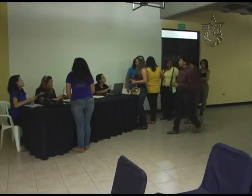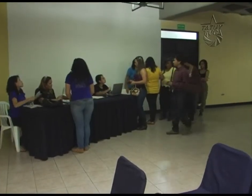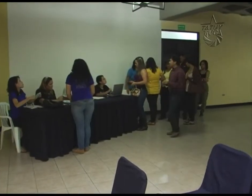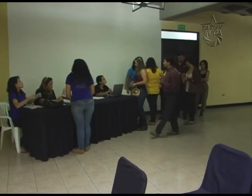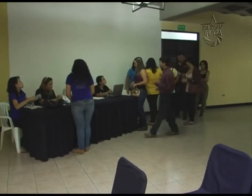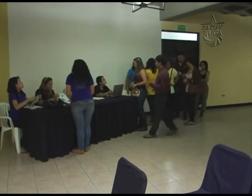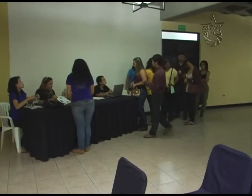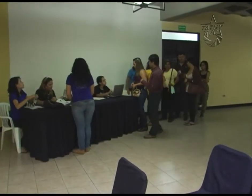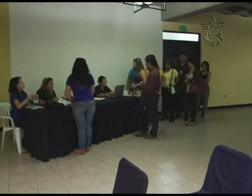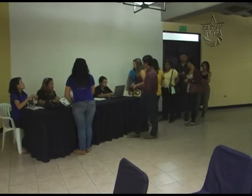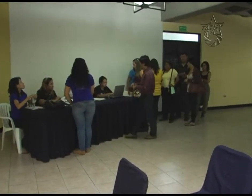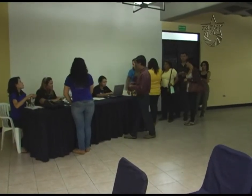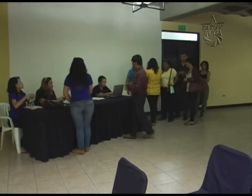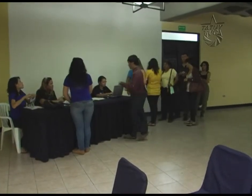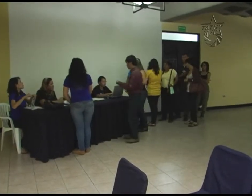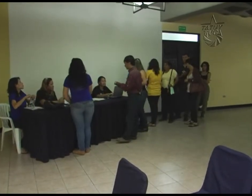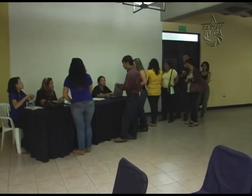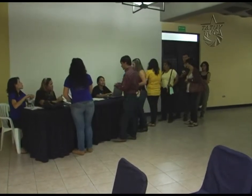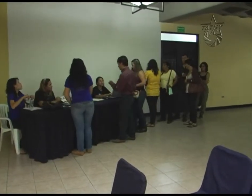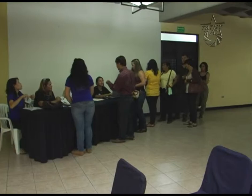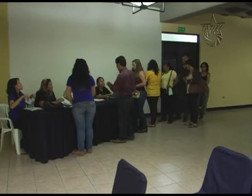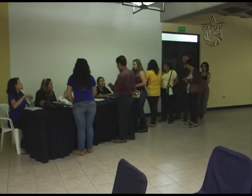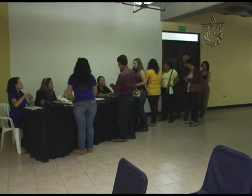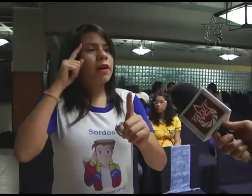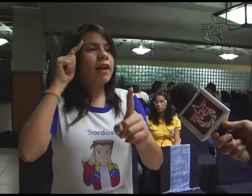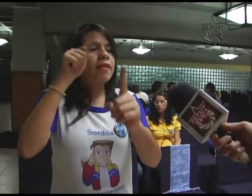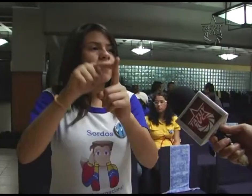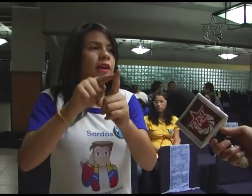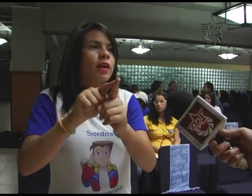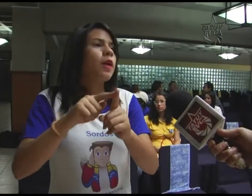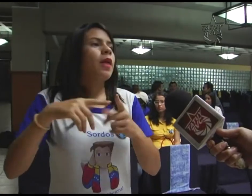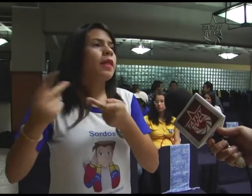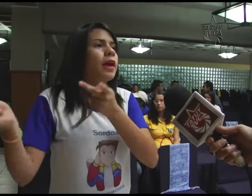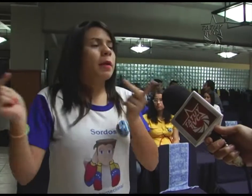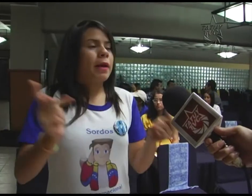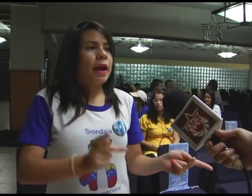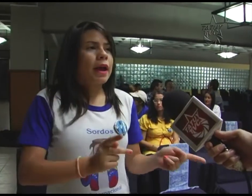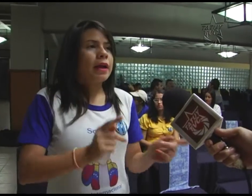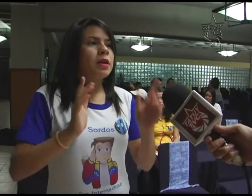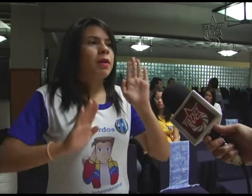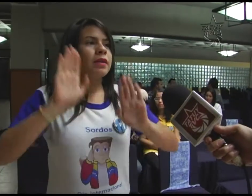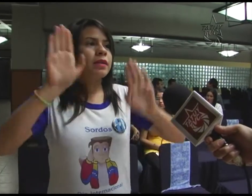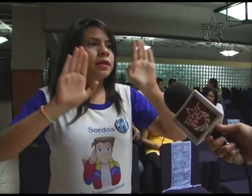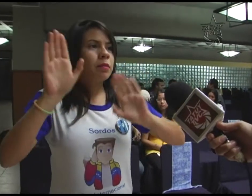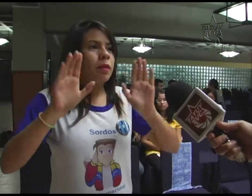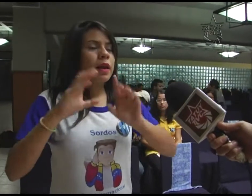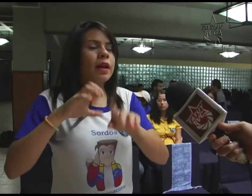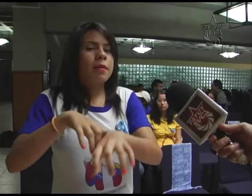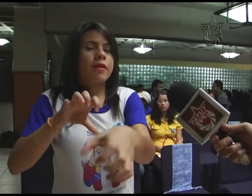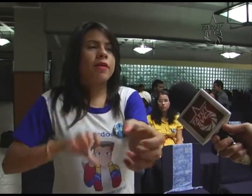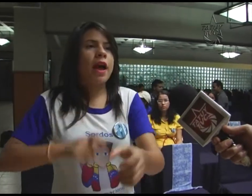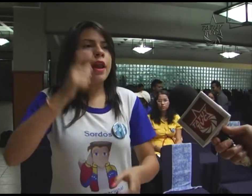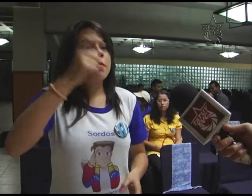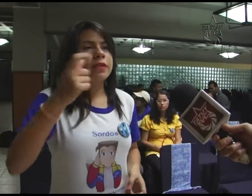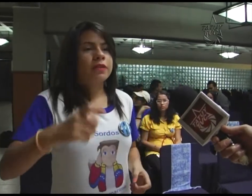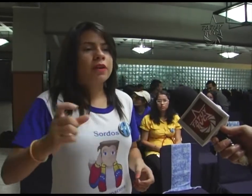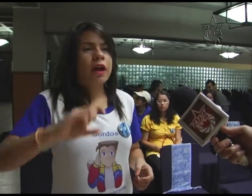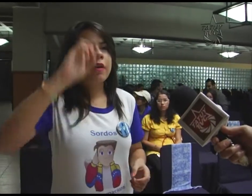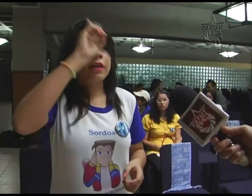capacidad auditiva parcial o total. ¿Cuál es el fin? De que vengan y participen la mayoría de las personas con